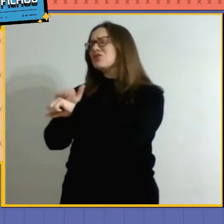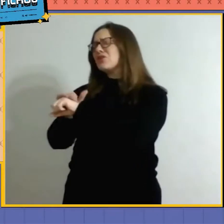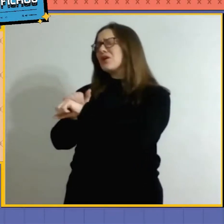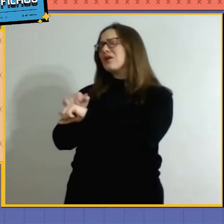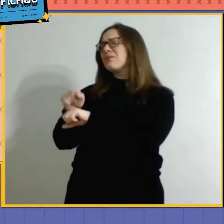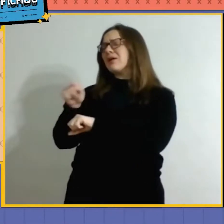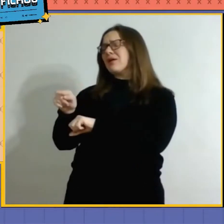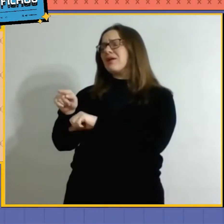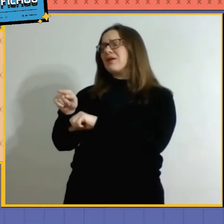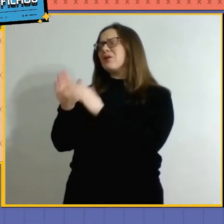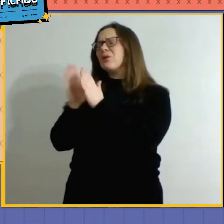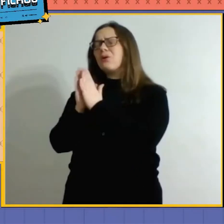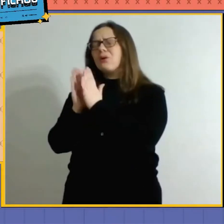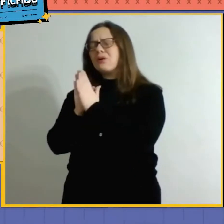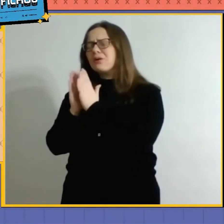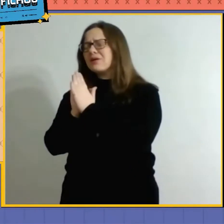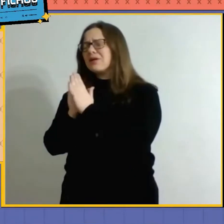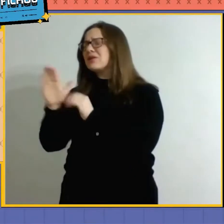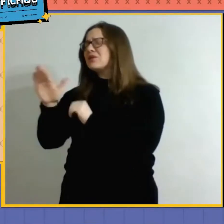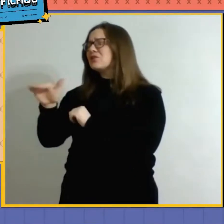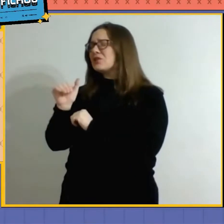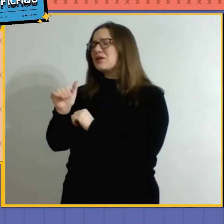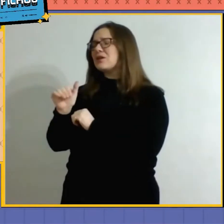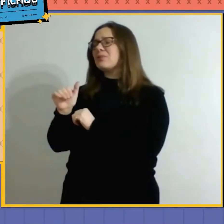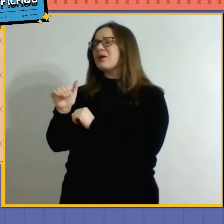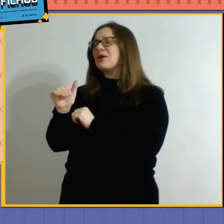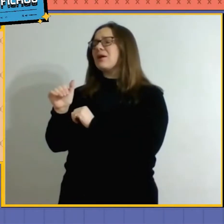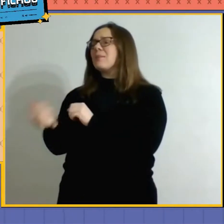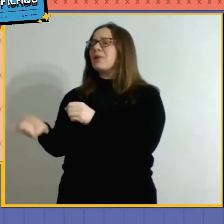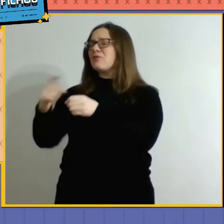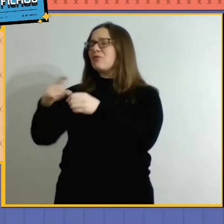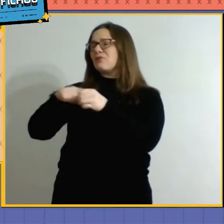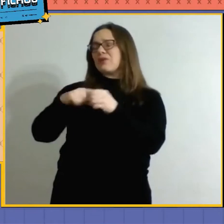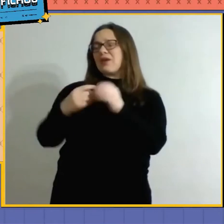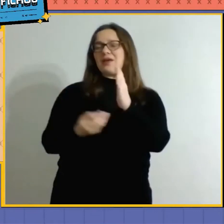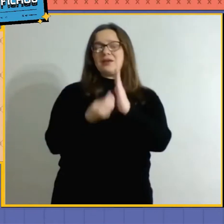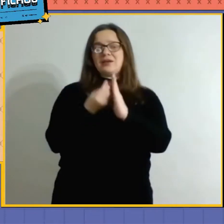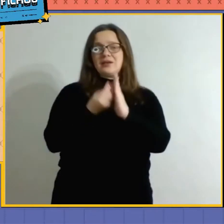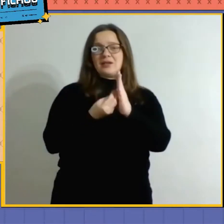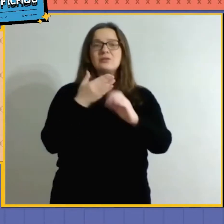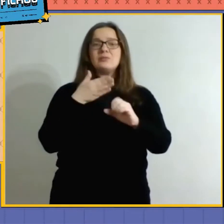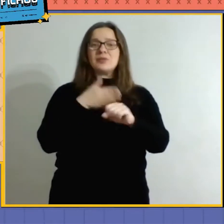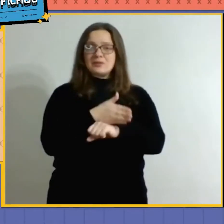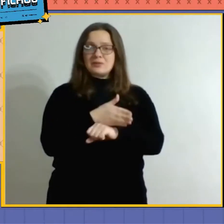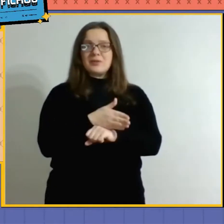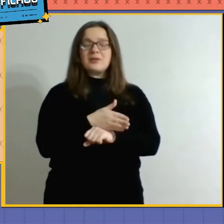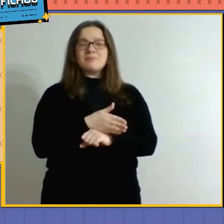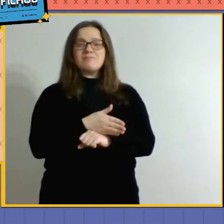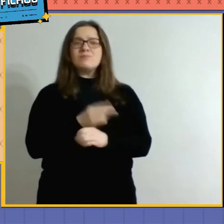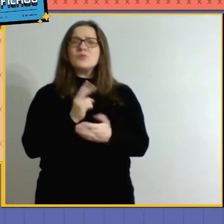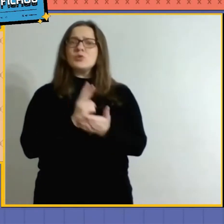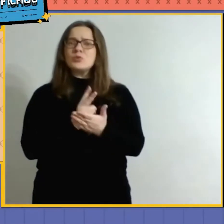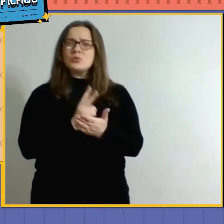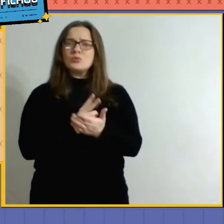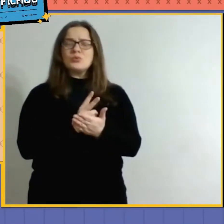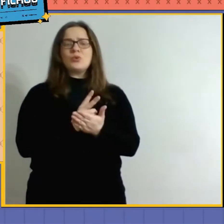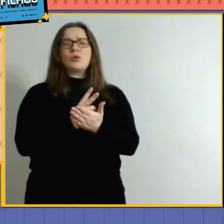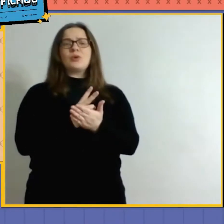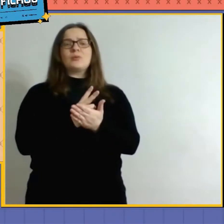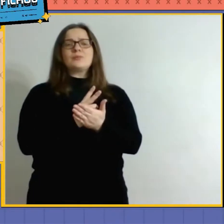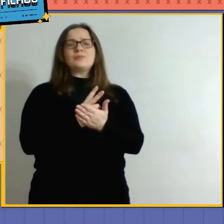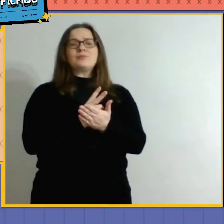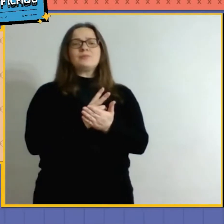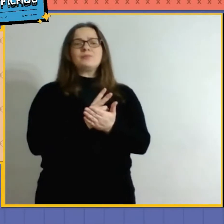vá atrás deles Búzios tá E aí Amado de adolescentes ele continua esse trabalho até de manhã